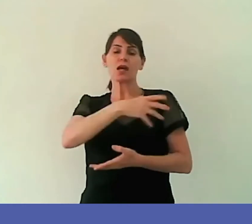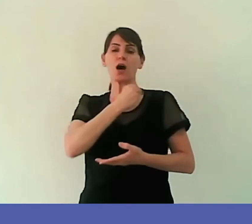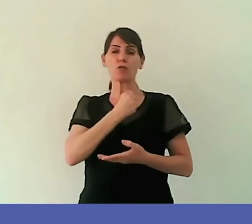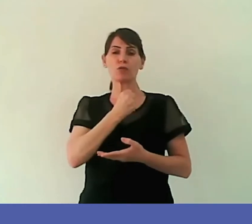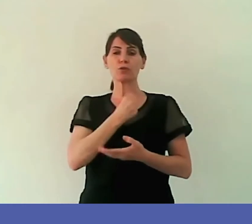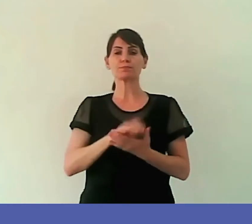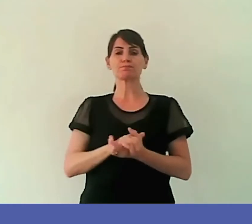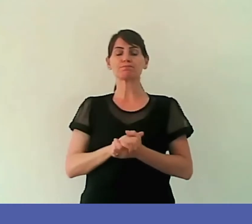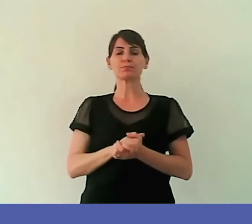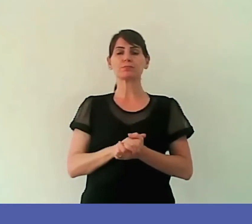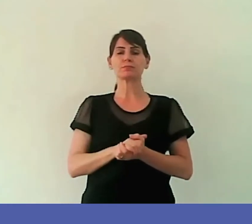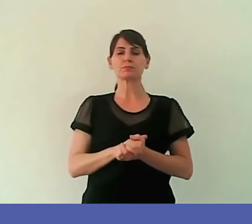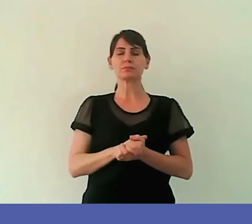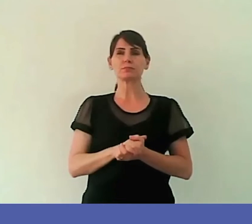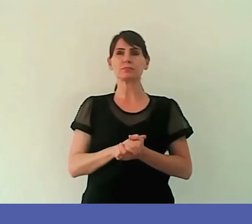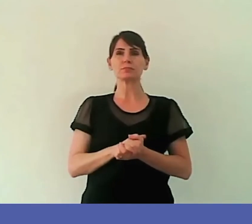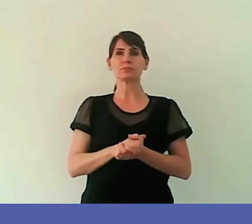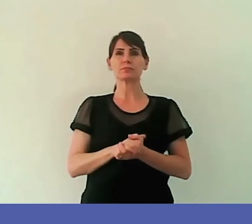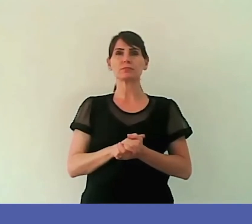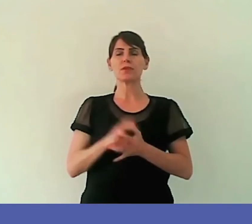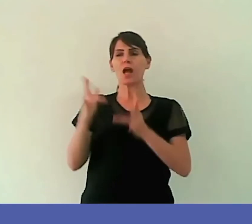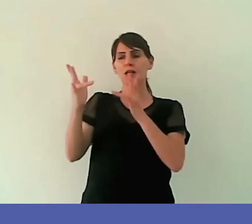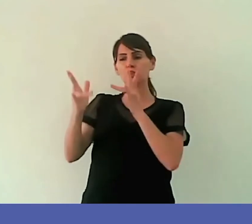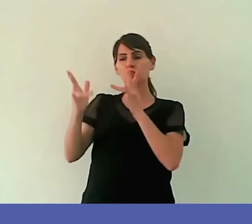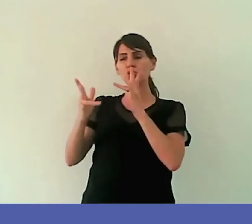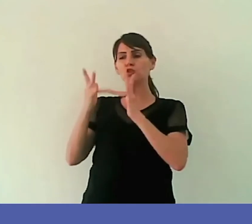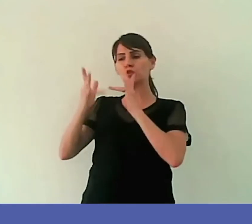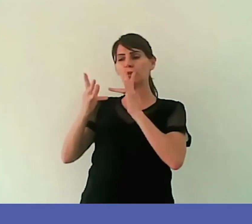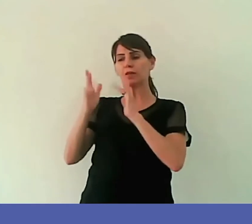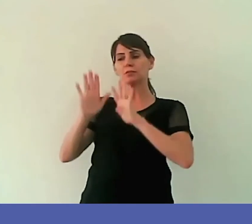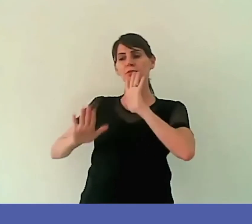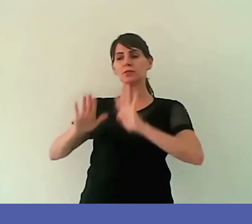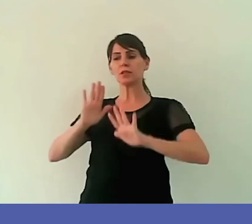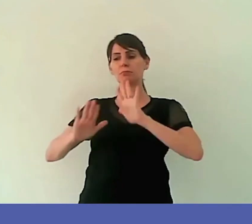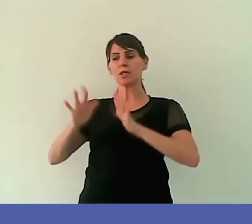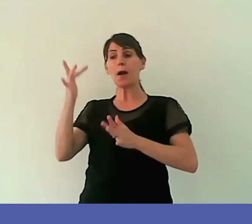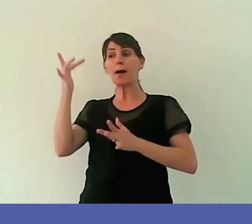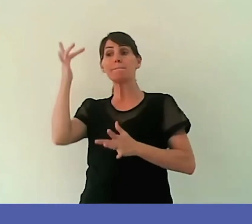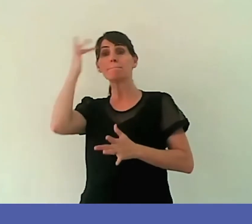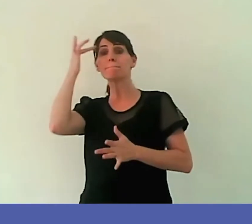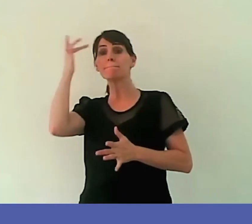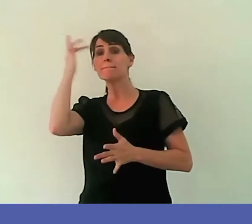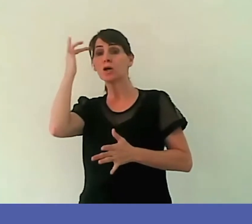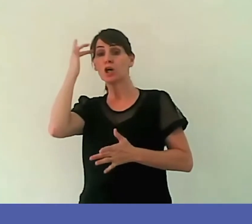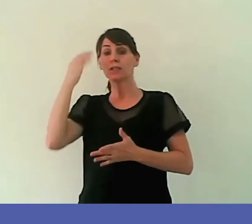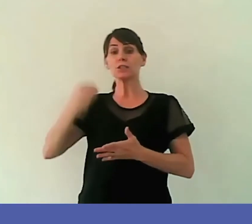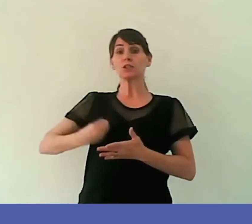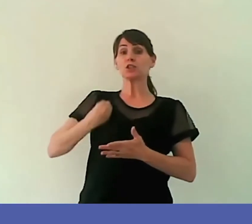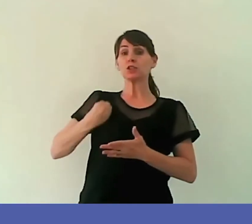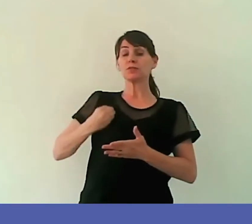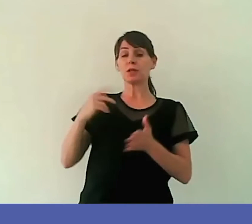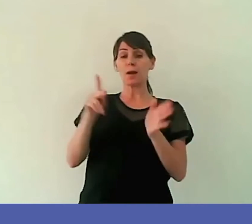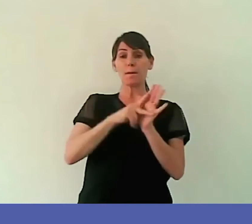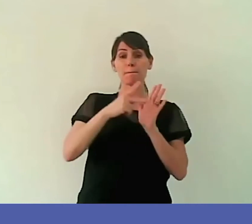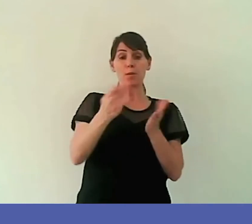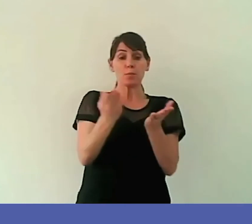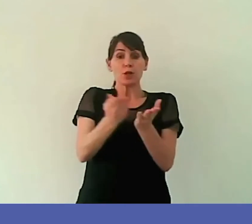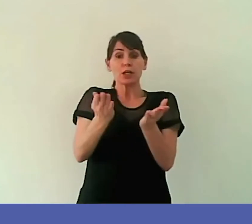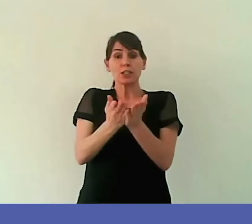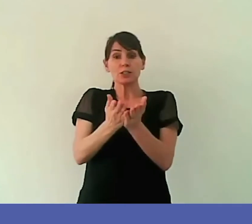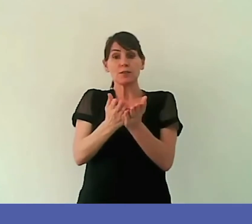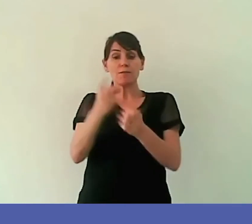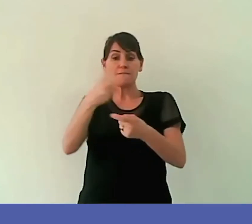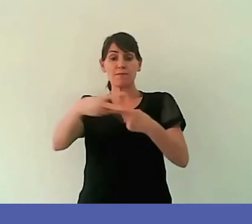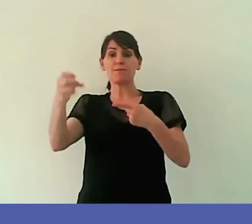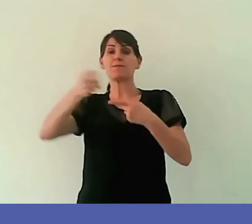A prontidão da noiva depende da maturidade de vida dos vencedores. Além disso,